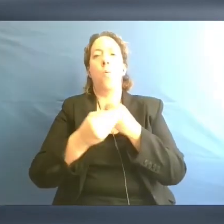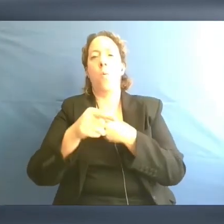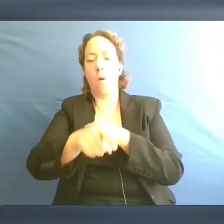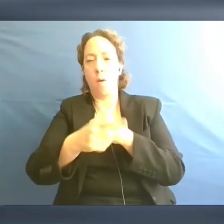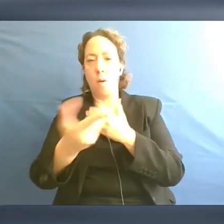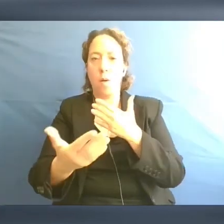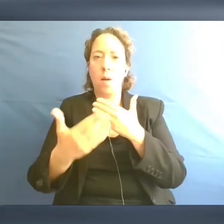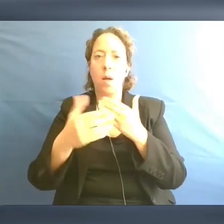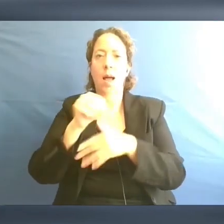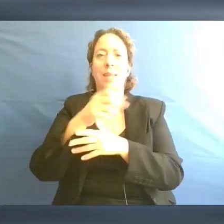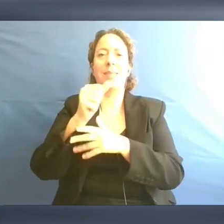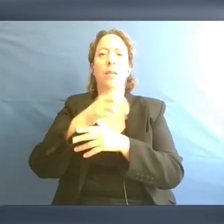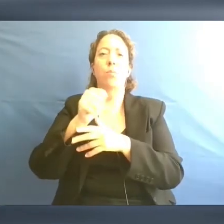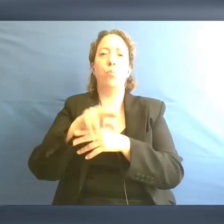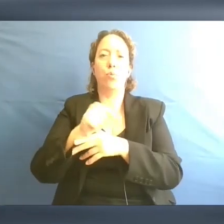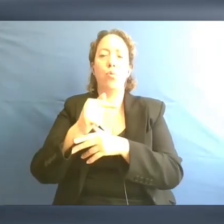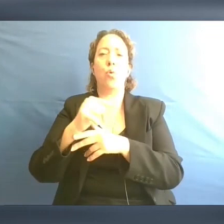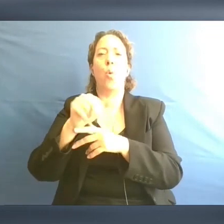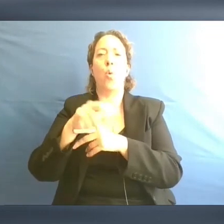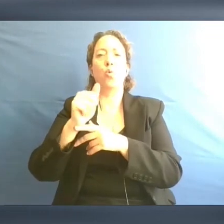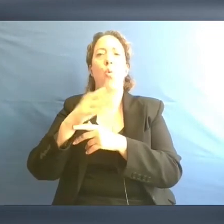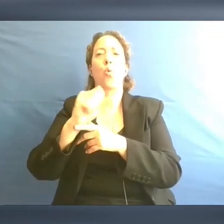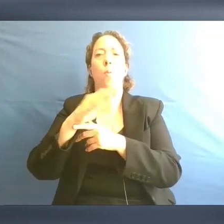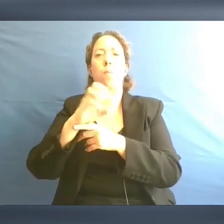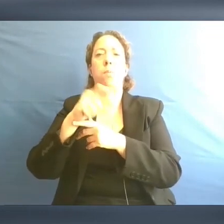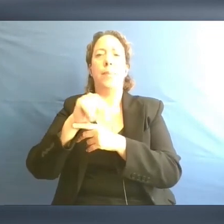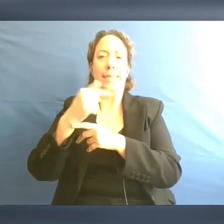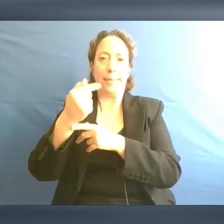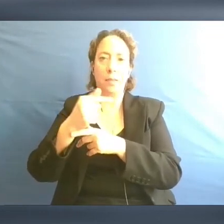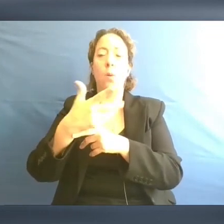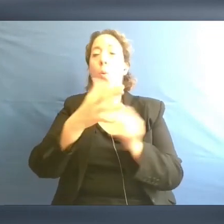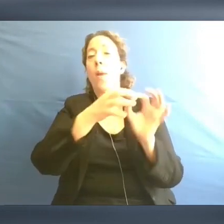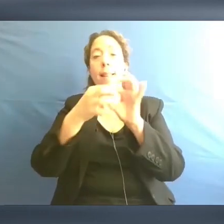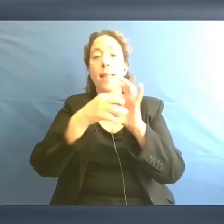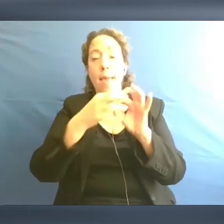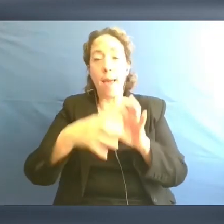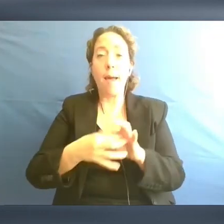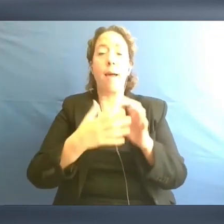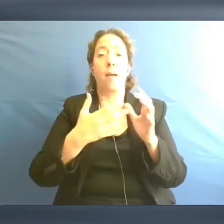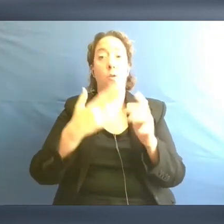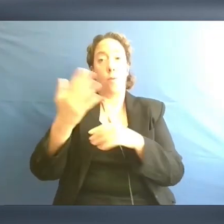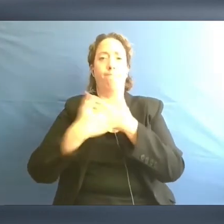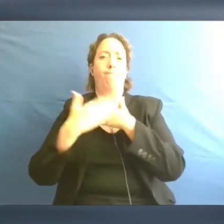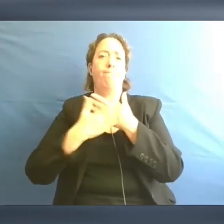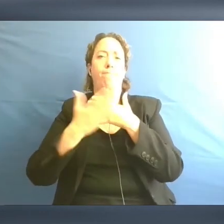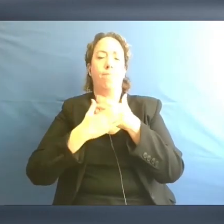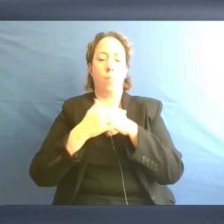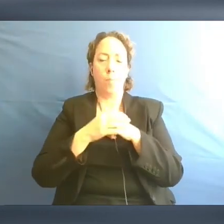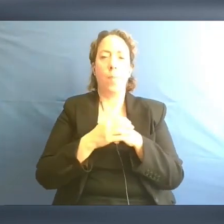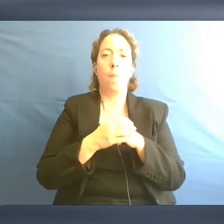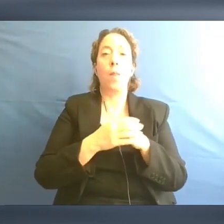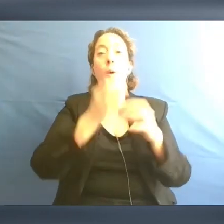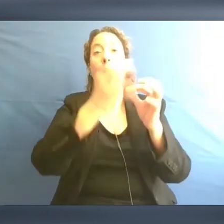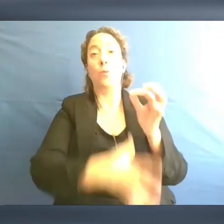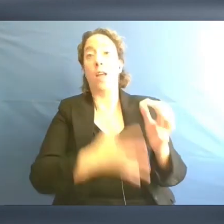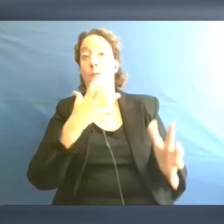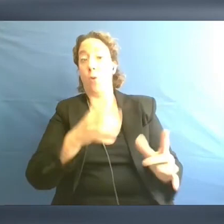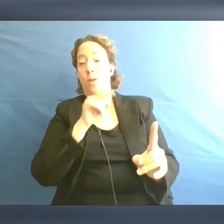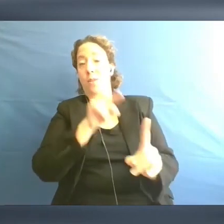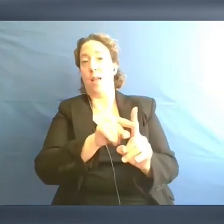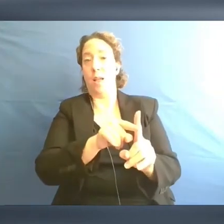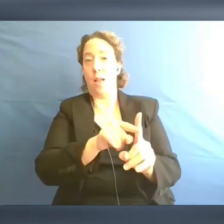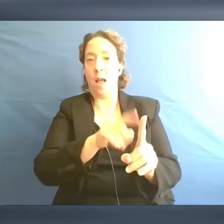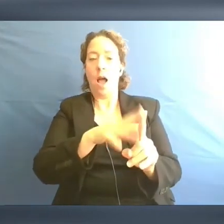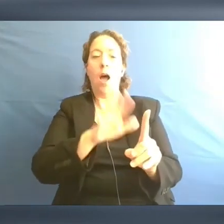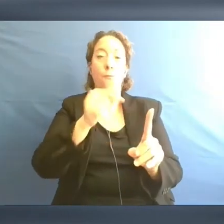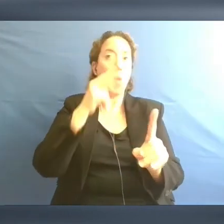autocomplete d'un champ de formulaire, où on va regarder les liens. Voilà, ça nous dit où on regarde. Et le résultat attendu va nous dire qu'est-ce qu'il faut regarder.